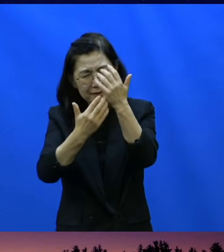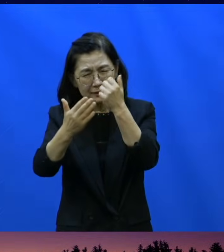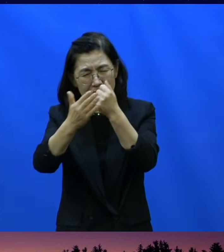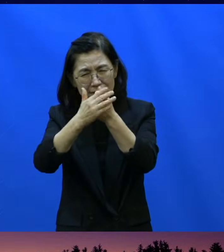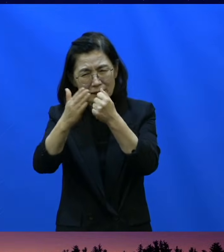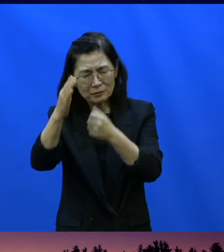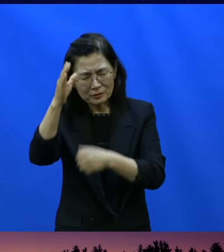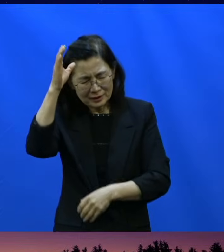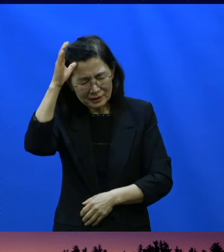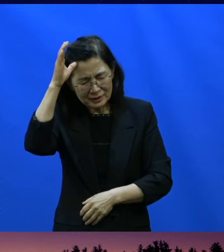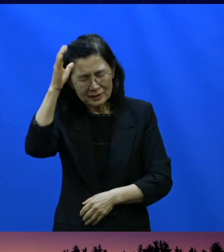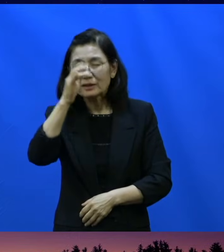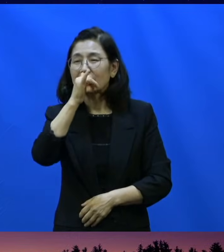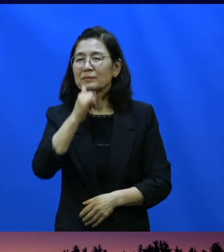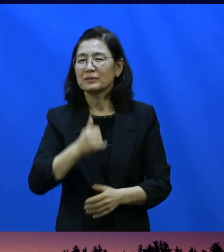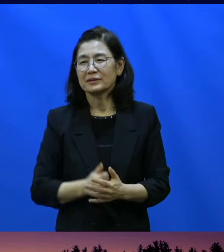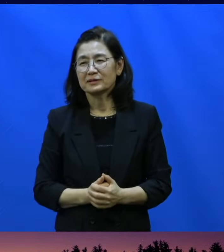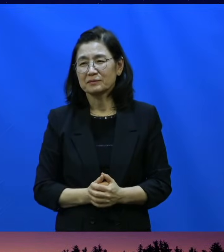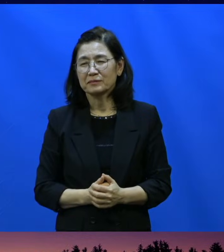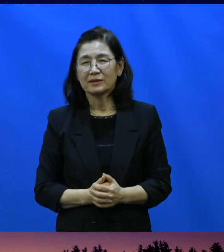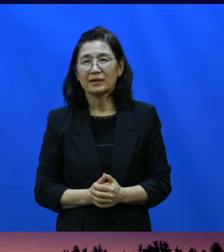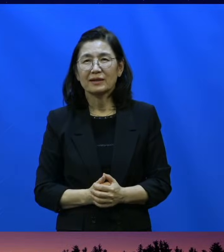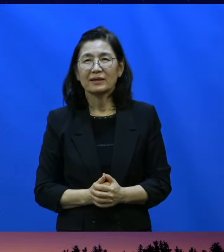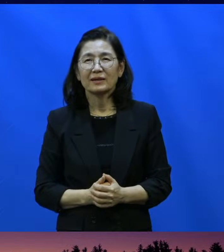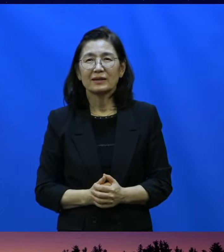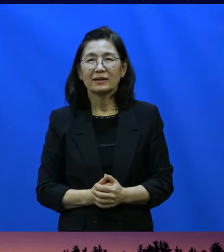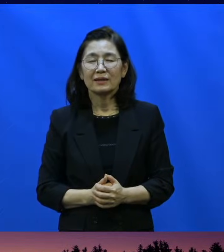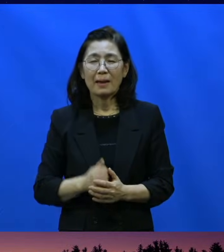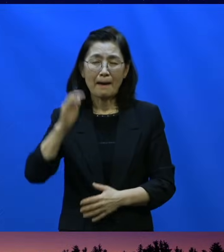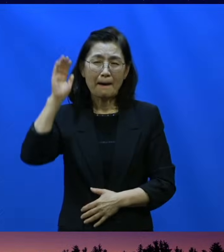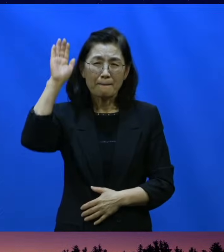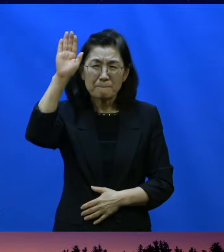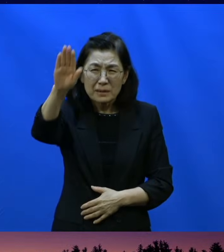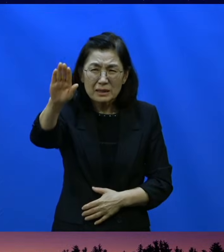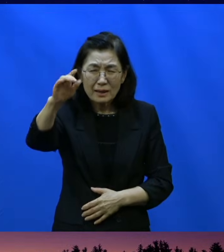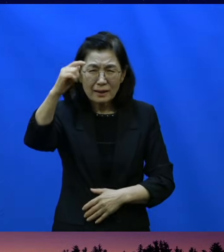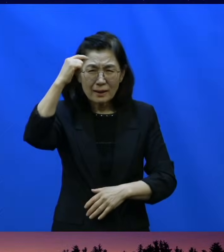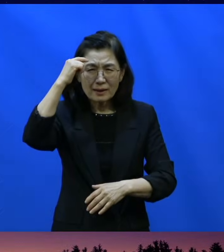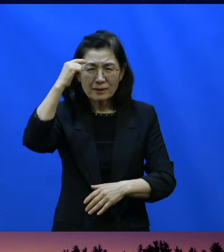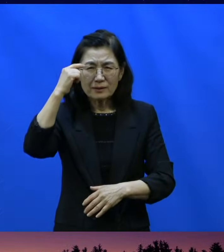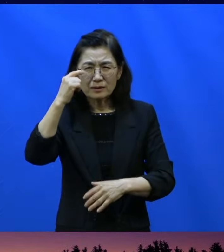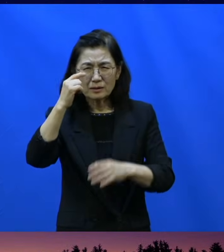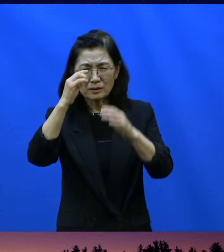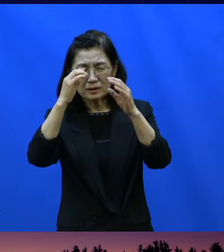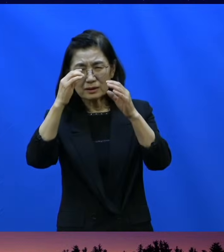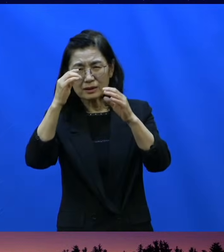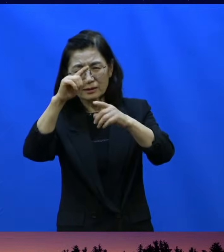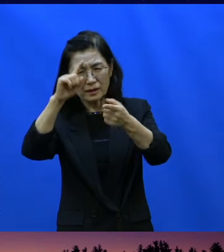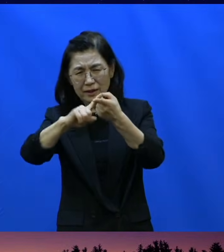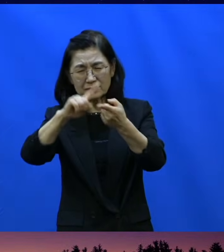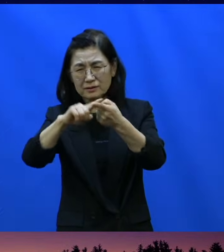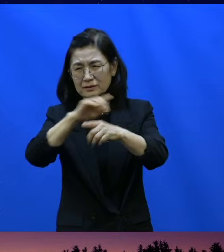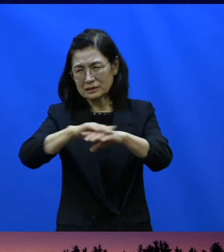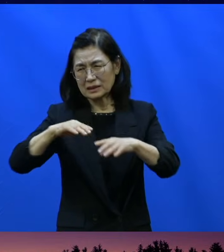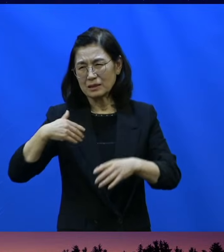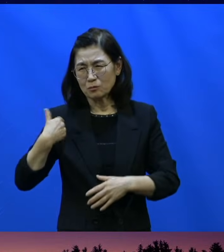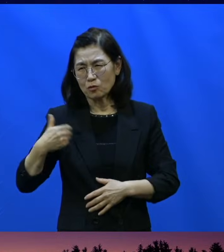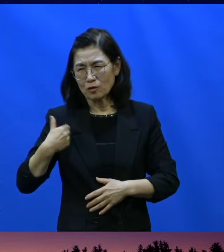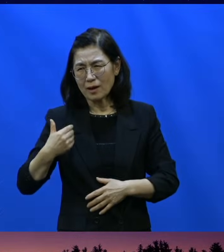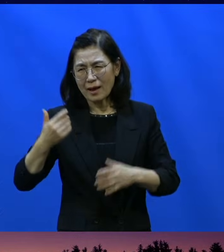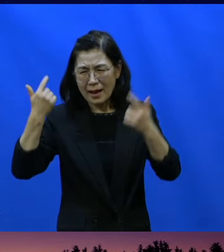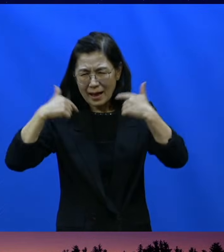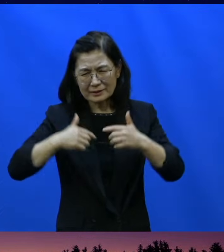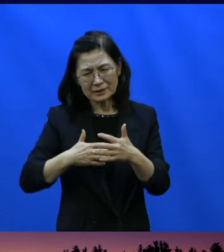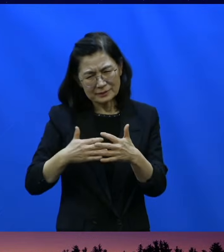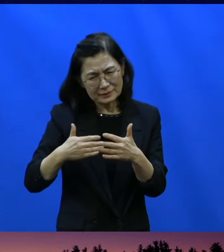아무 nobody know. 우리의 한계예요. 미래를 아무도 몰라요. 예측을 해서 하루 앞도 몰라요. 이게 긴장감이 있는